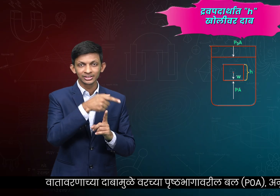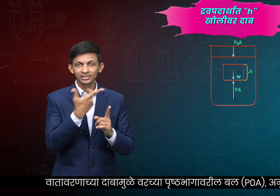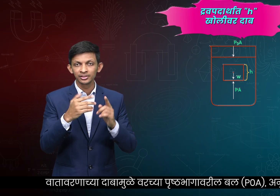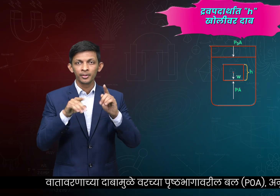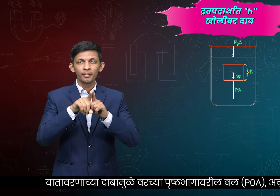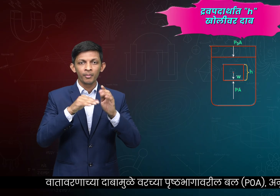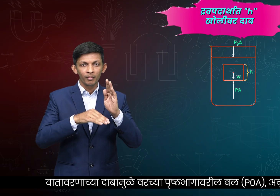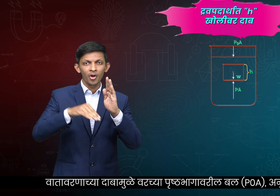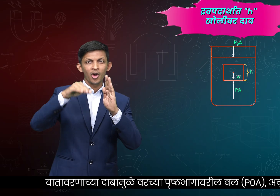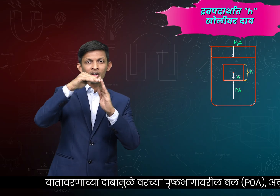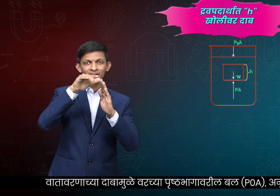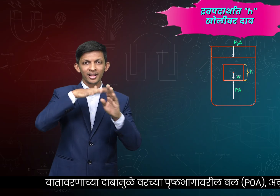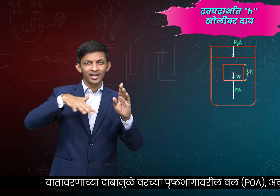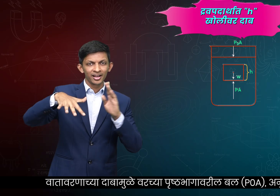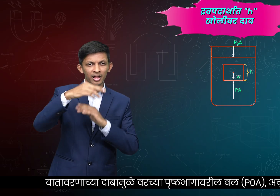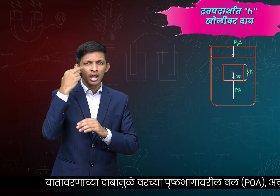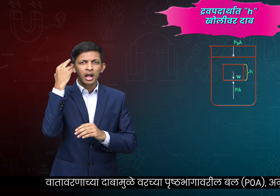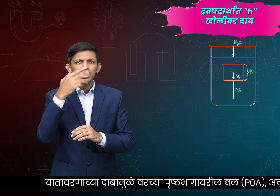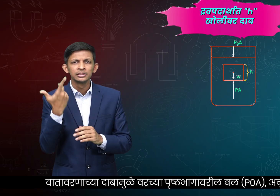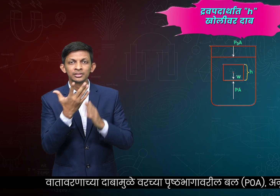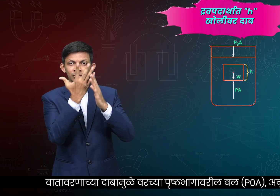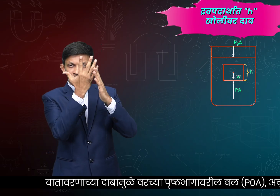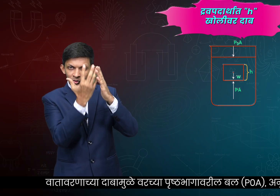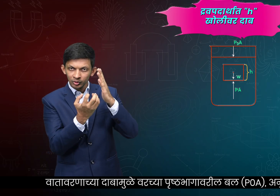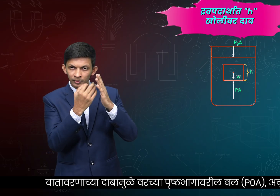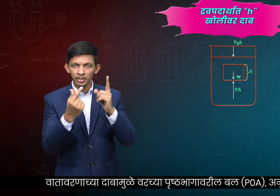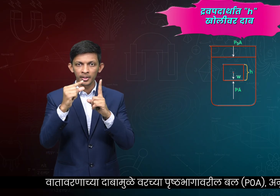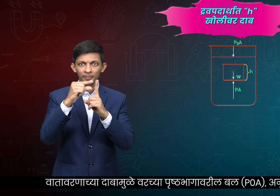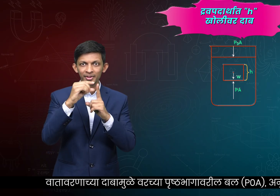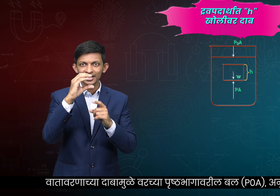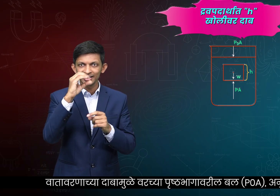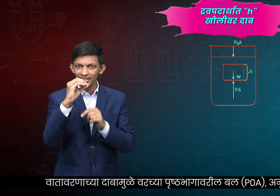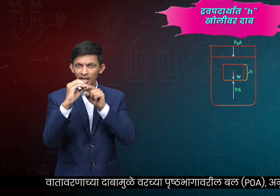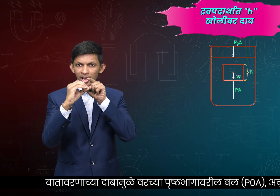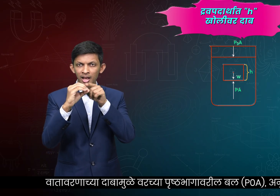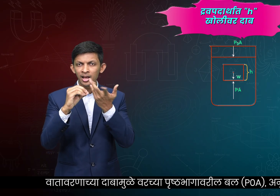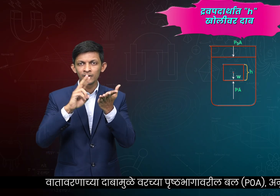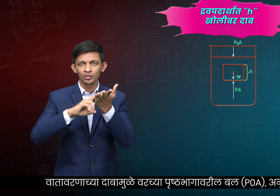वातावरणाच्या दाबामुळे वरच्या पृष्ठभागावरील बल हे अनुलंब खाली असते.